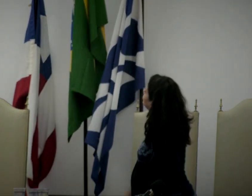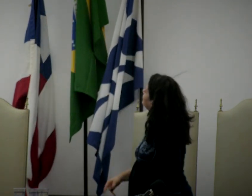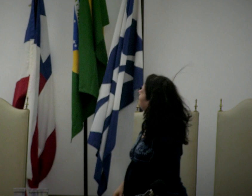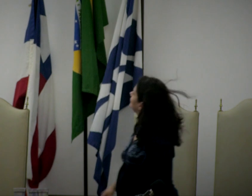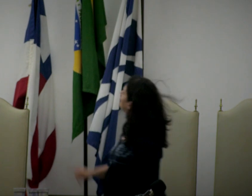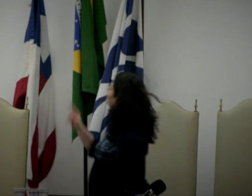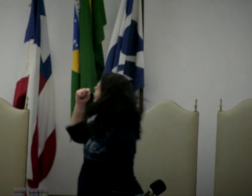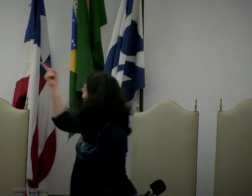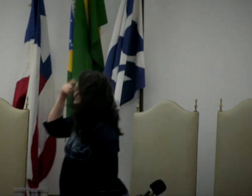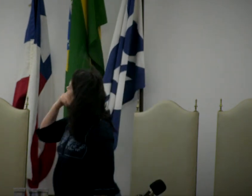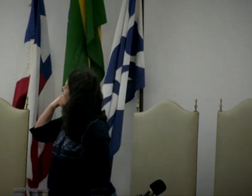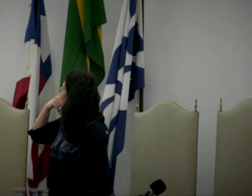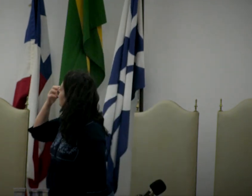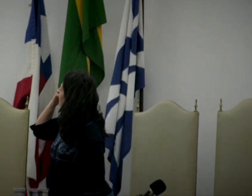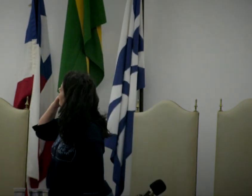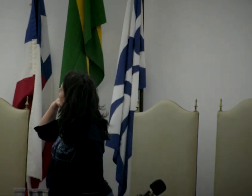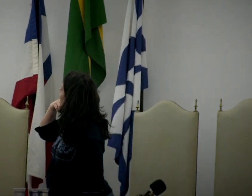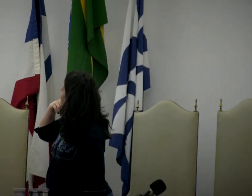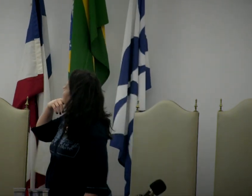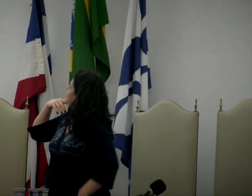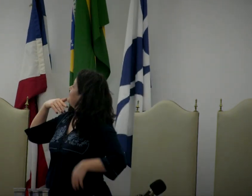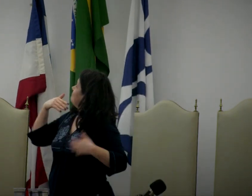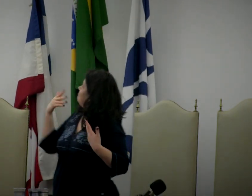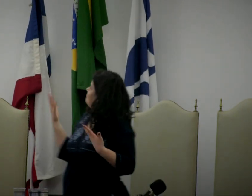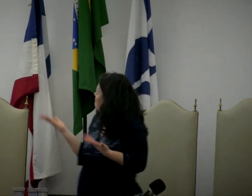me compreender. Então vamos para um próximo exemplo.